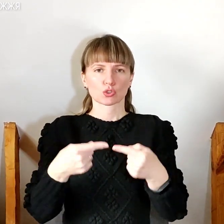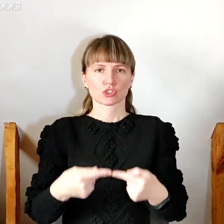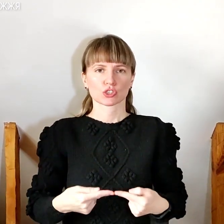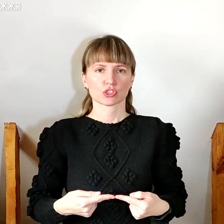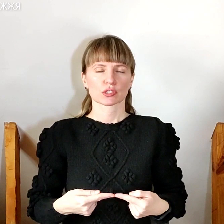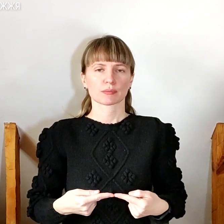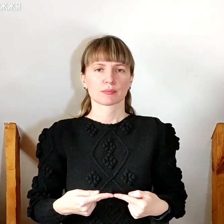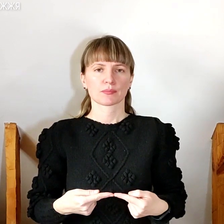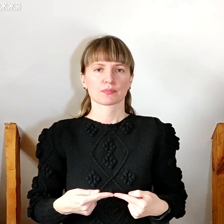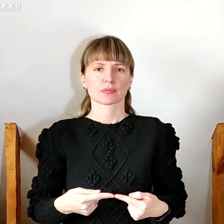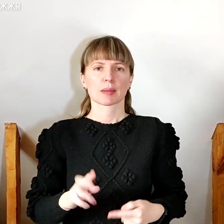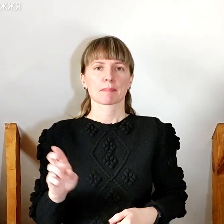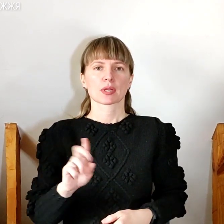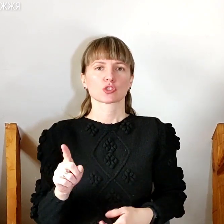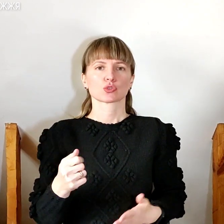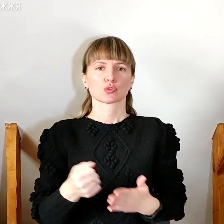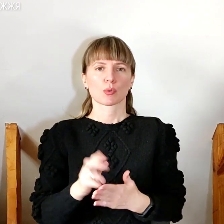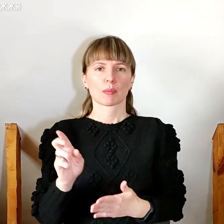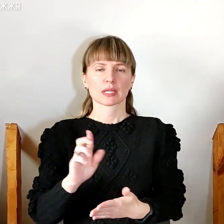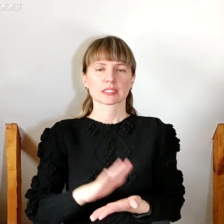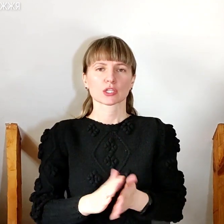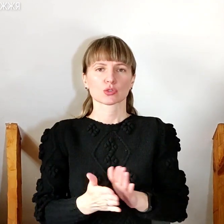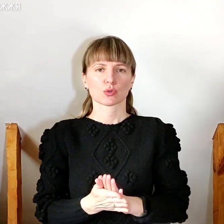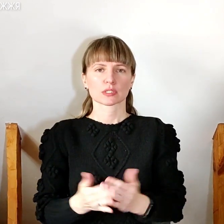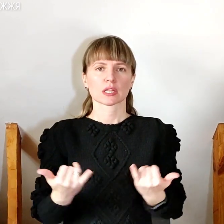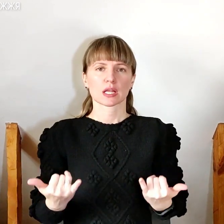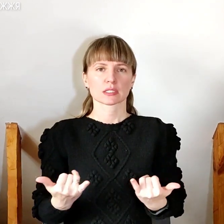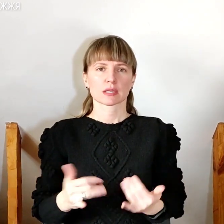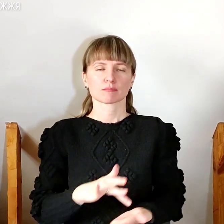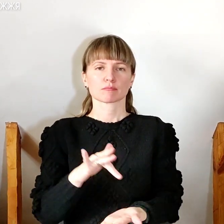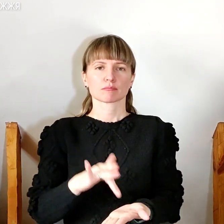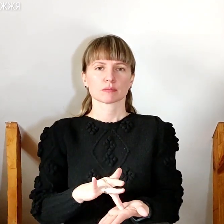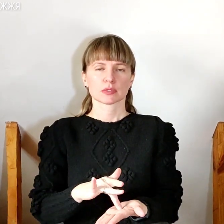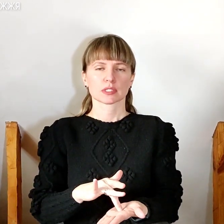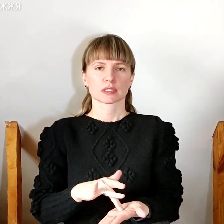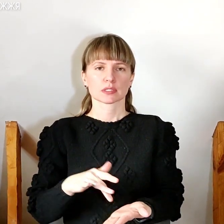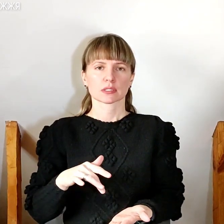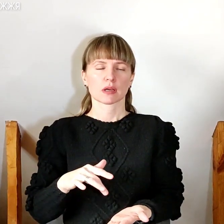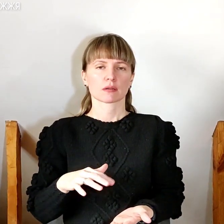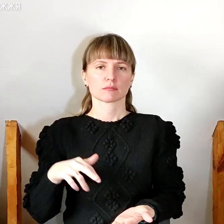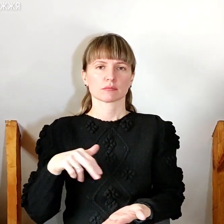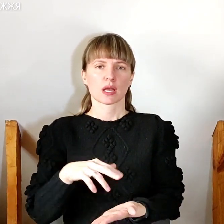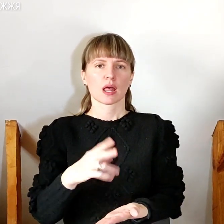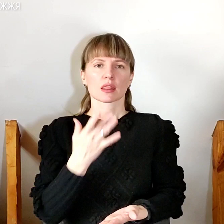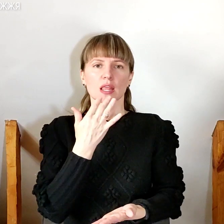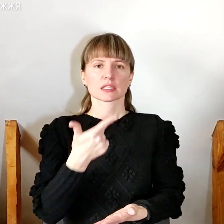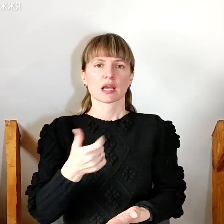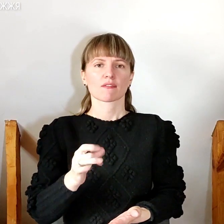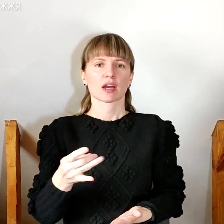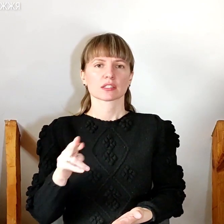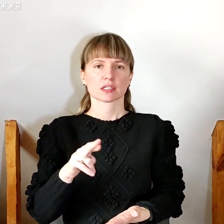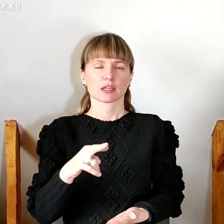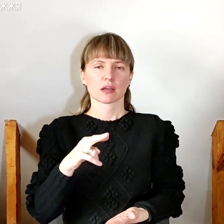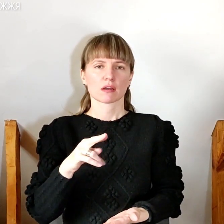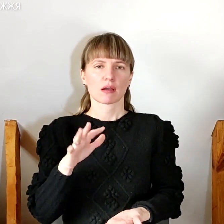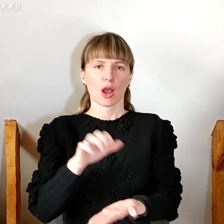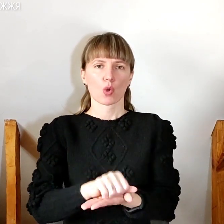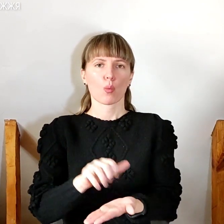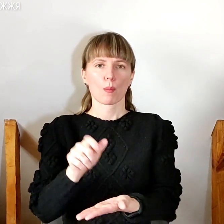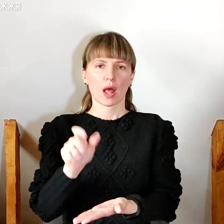Бердянська ситуація на зараз. Місто зайшла Росгвардія, окупанти розташувалися в будівлі місцевої ради. Представники влади вийшли з цієї будівлі